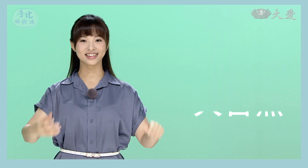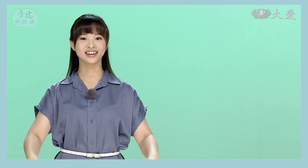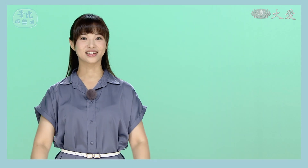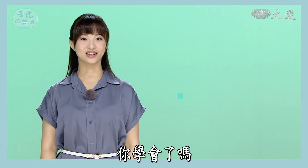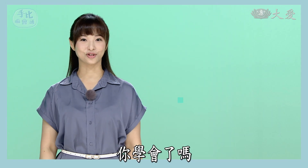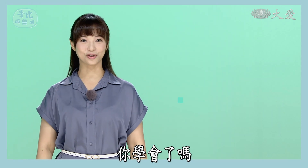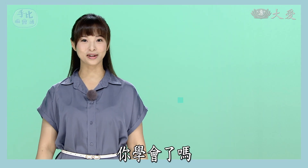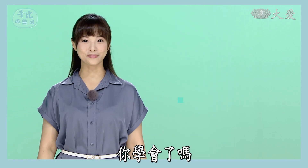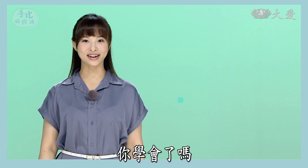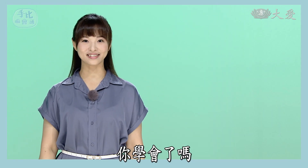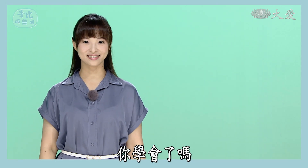你学会了吗？